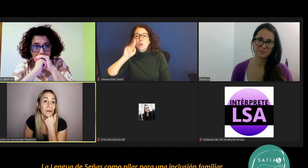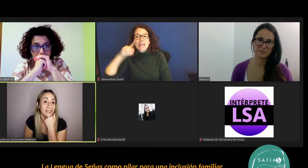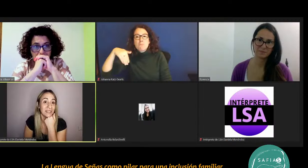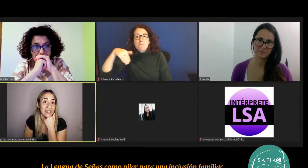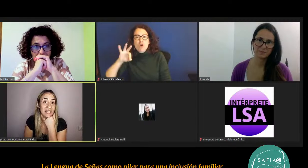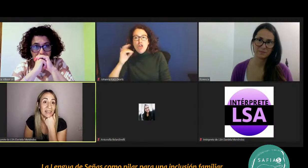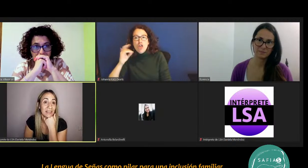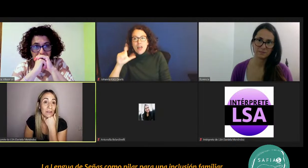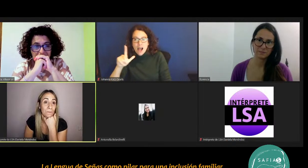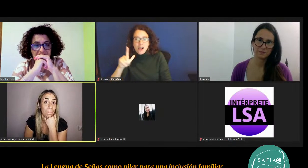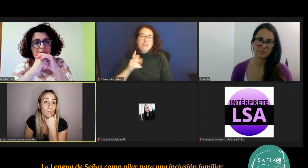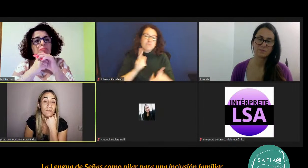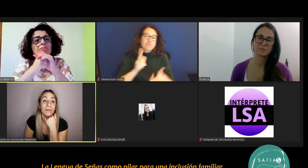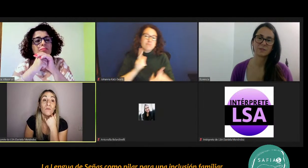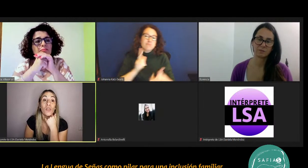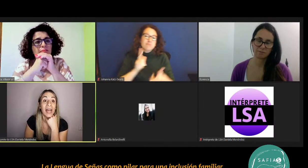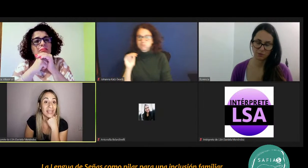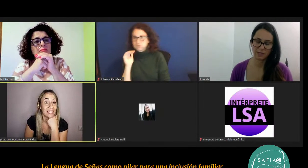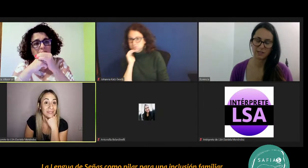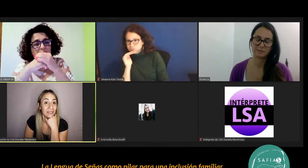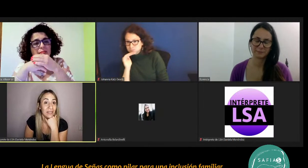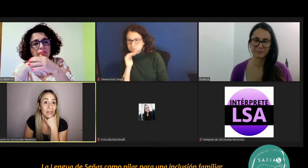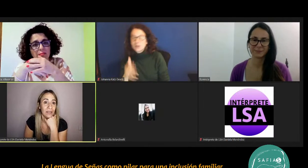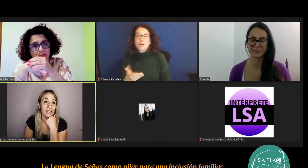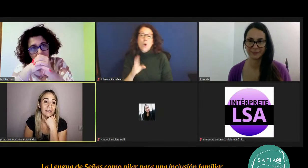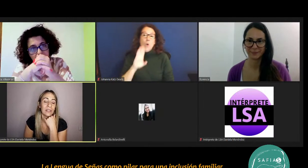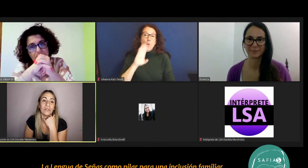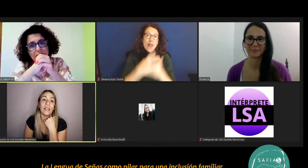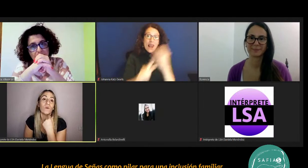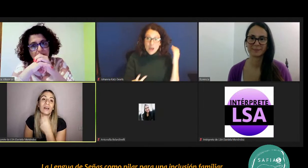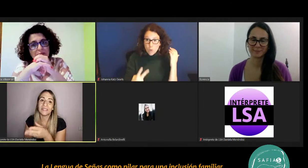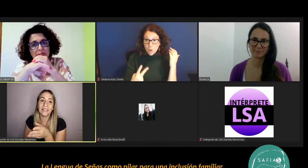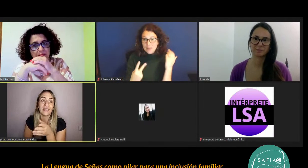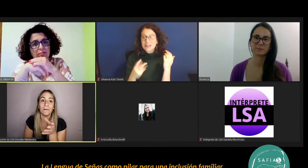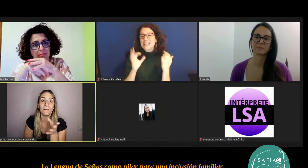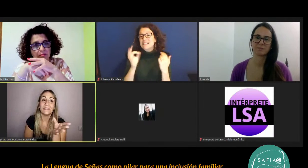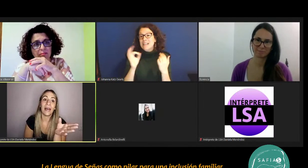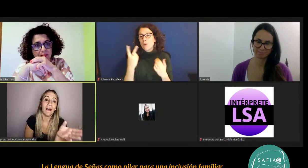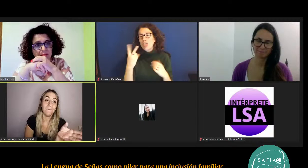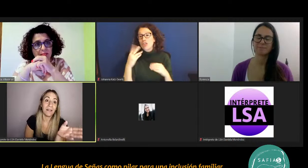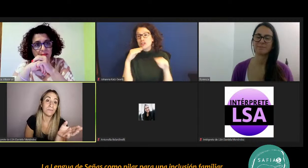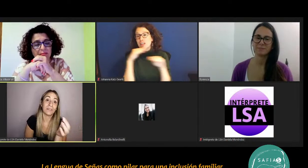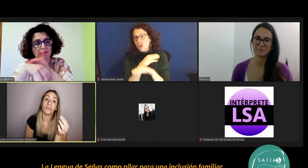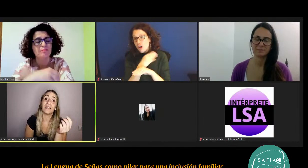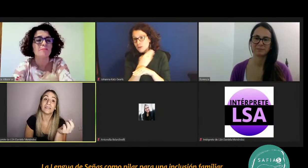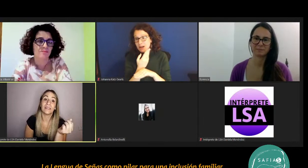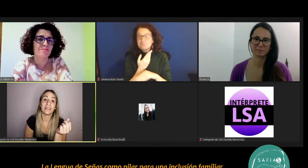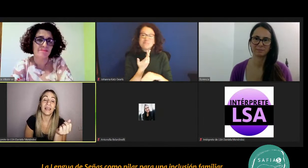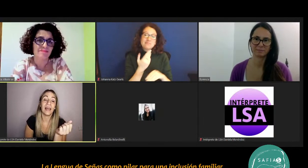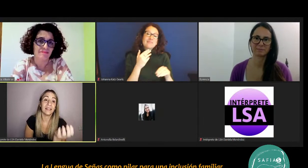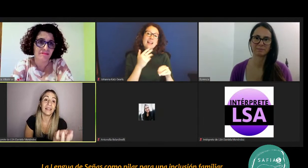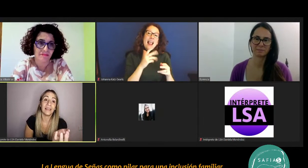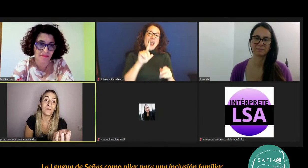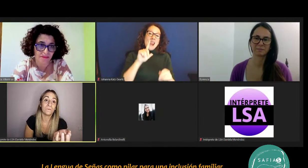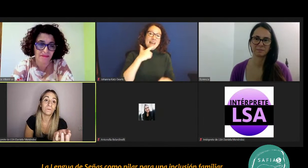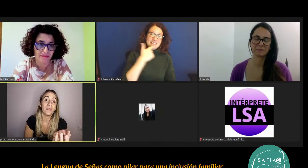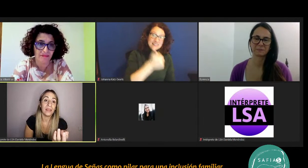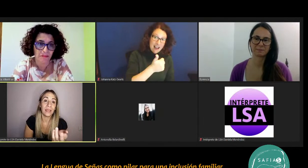la lengua de señas, bimodales, es decir, que usan lengua de señas y a la vez hablan, personas que